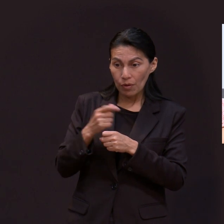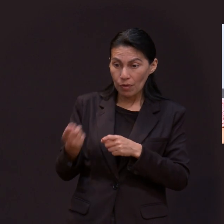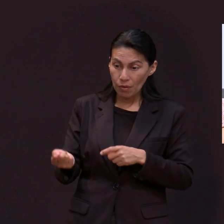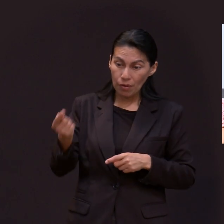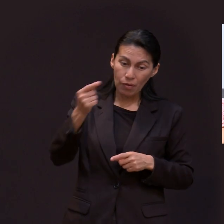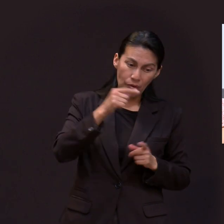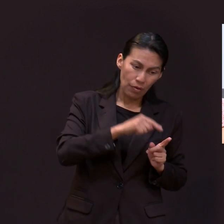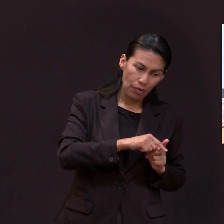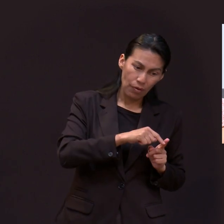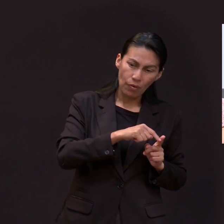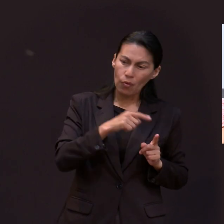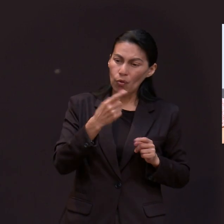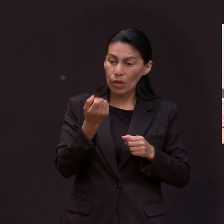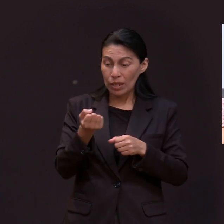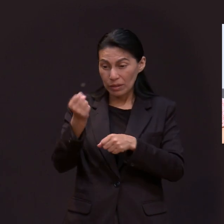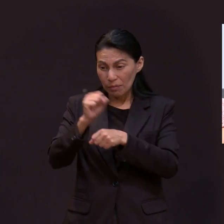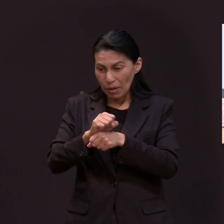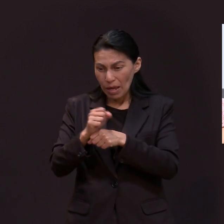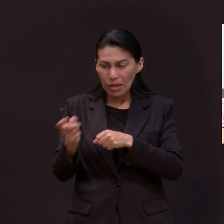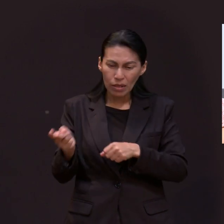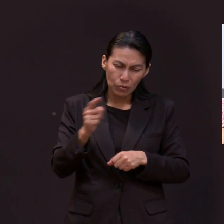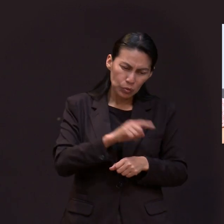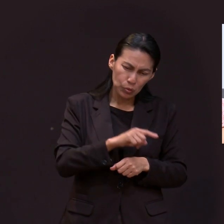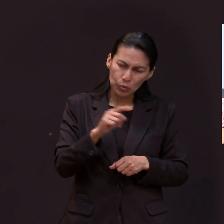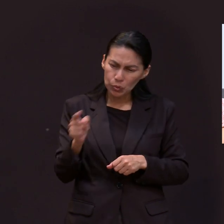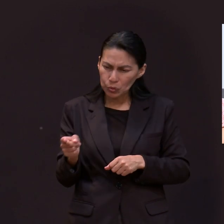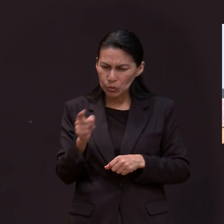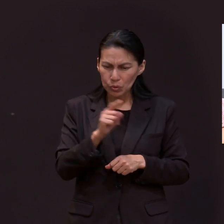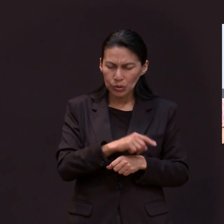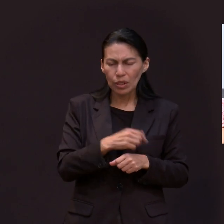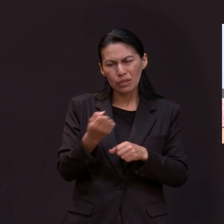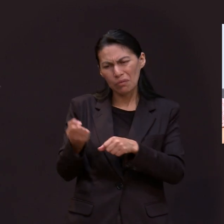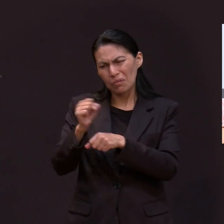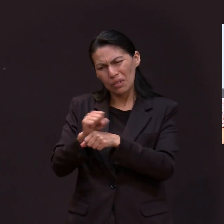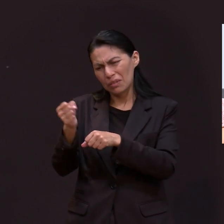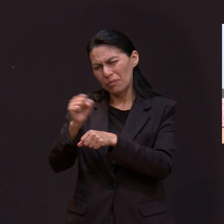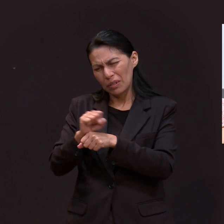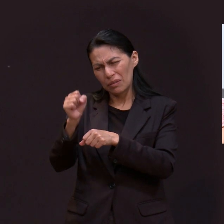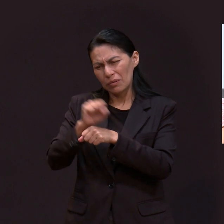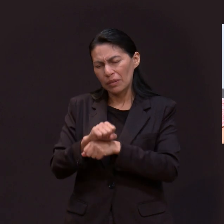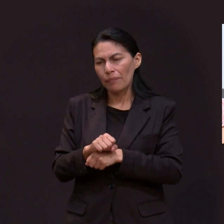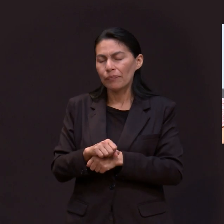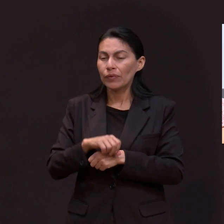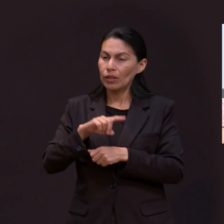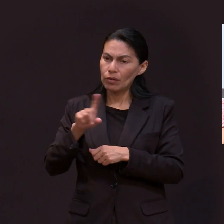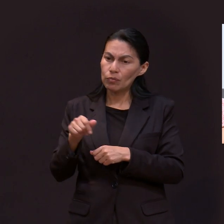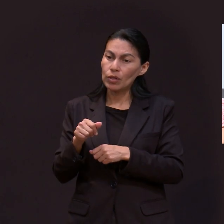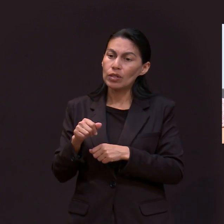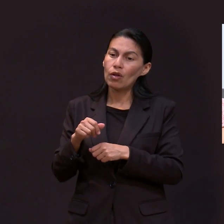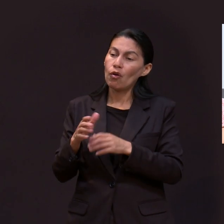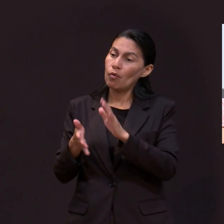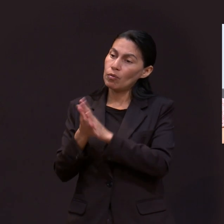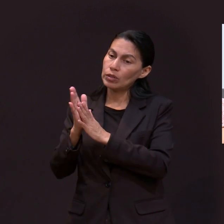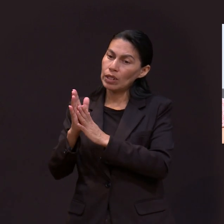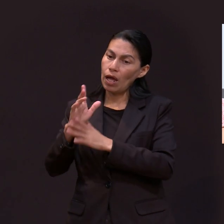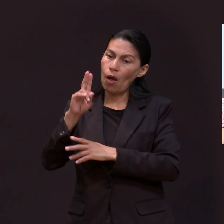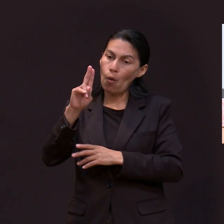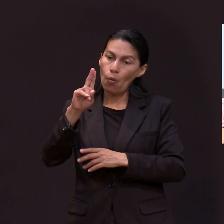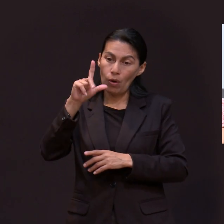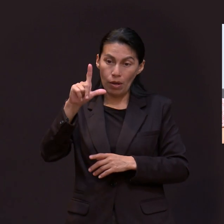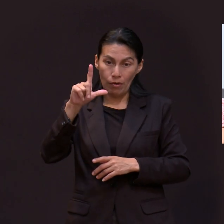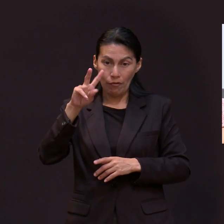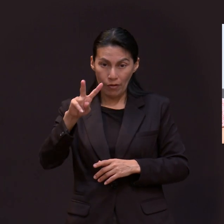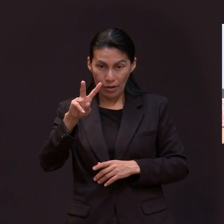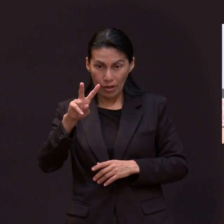año así viajando cada semana luego pues ya los llevamos a linda vista a los dos grandes que estaban ya sea a segundo de